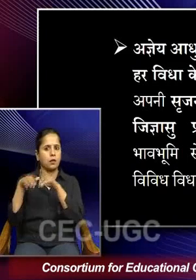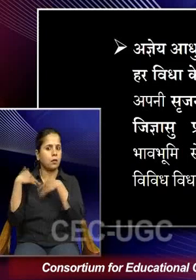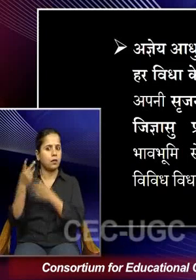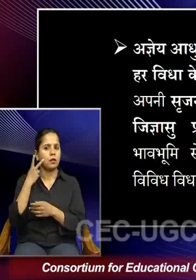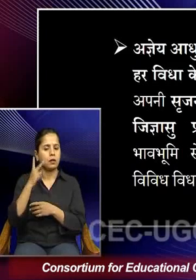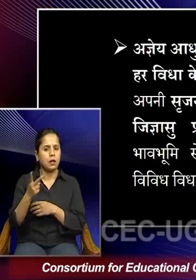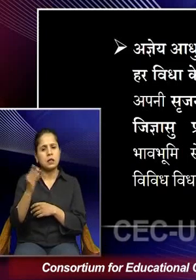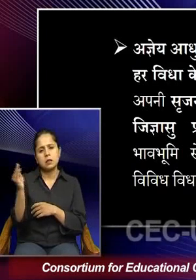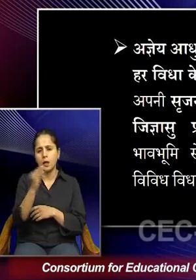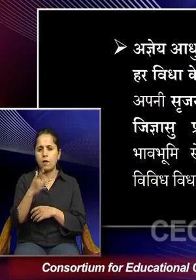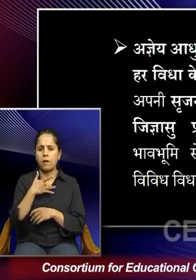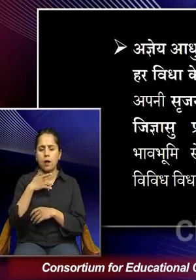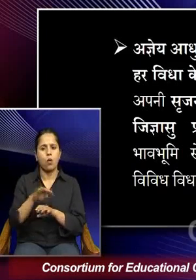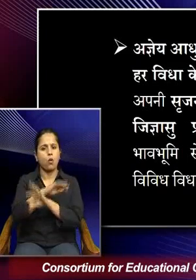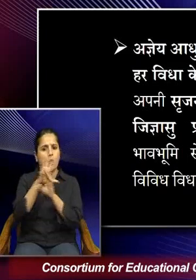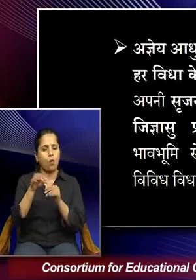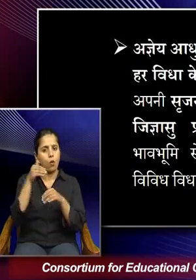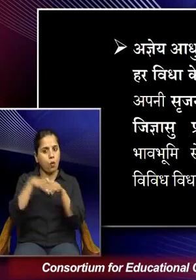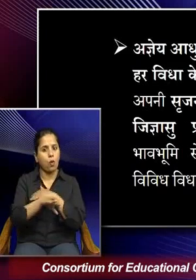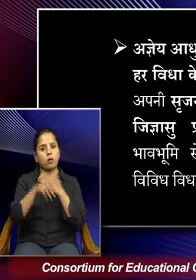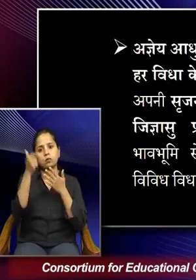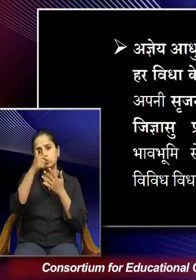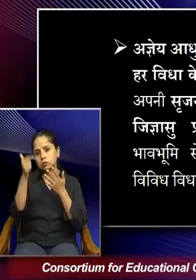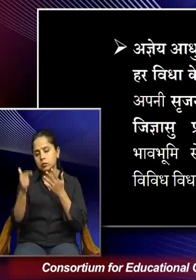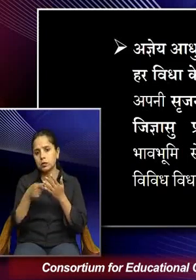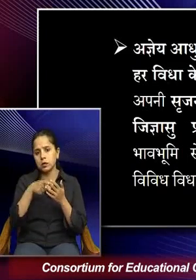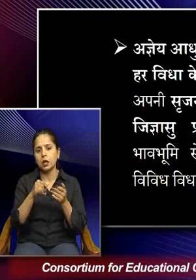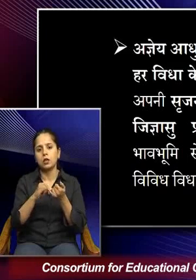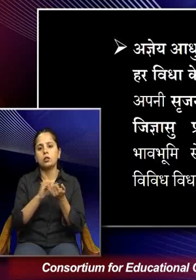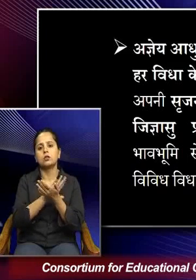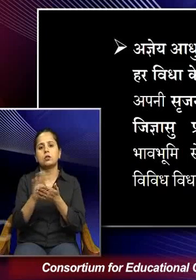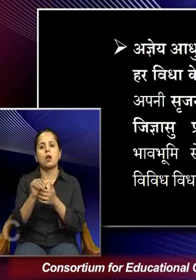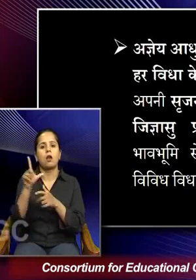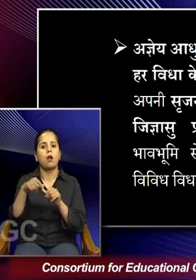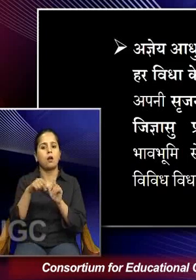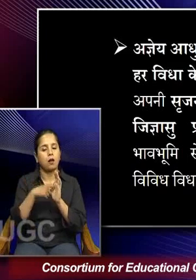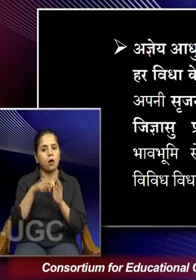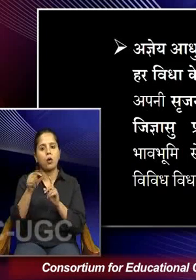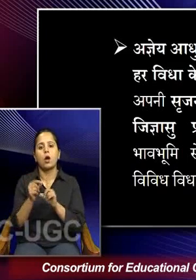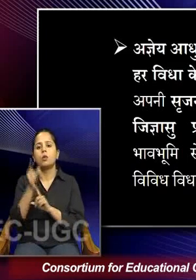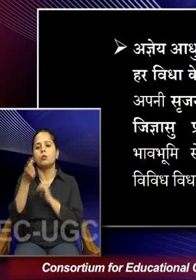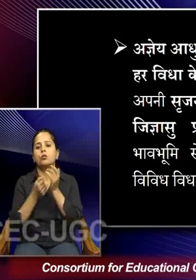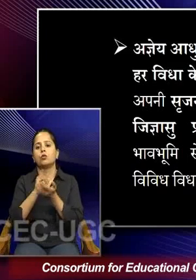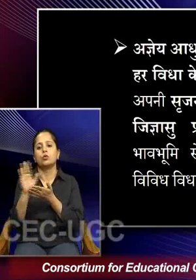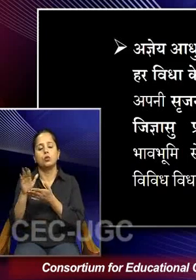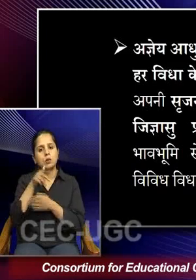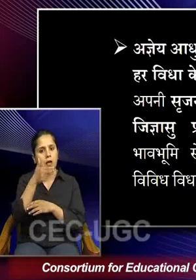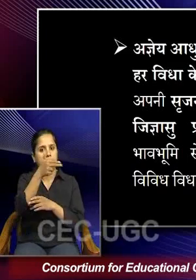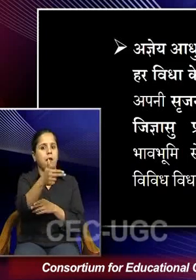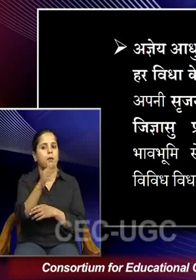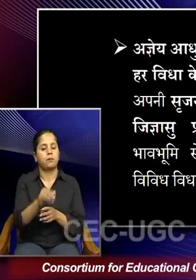लगभग हर विद्या के शलाका पुरुष मैन जाते उन्होंने अपनी